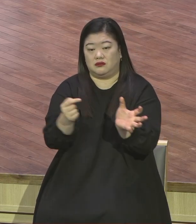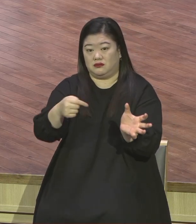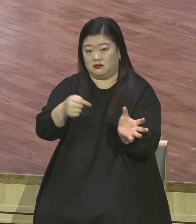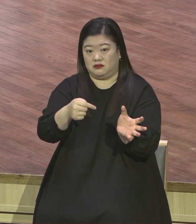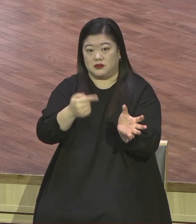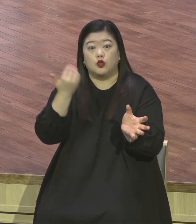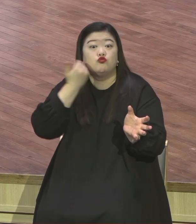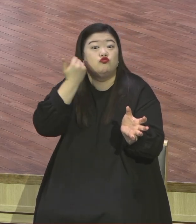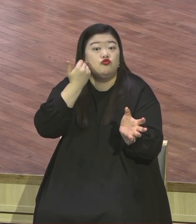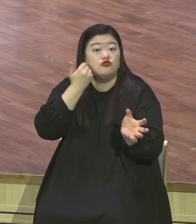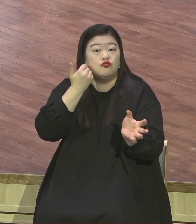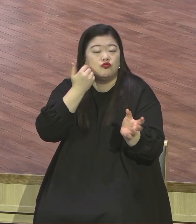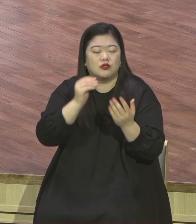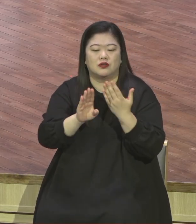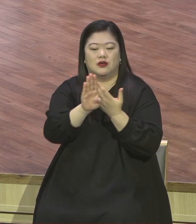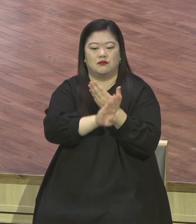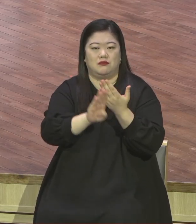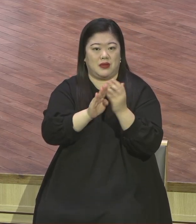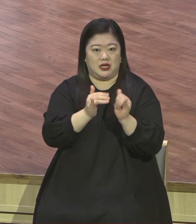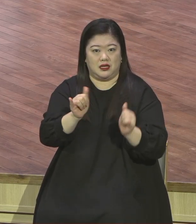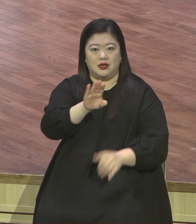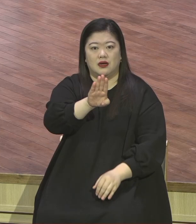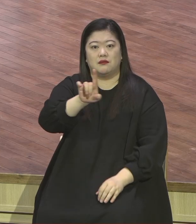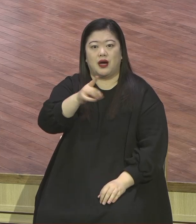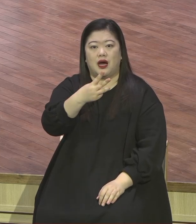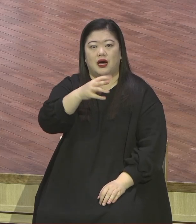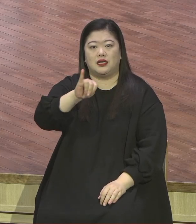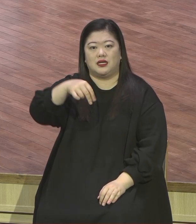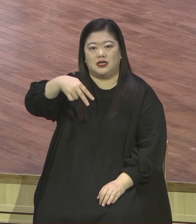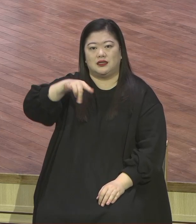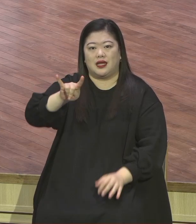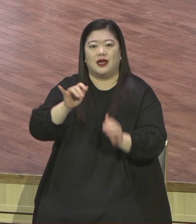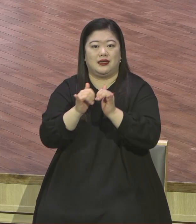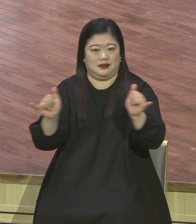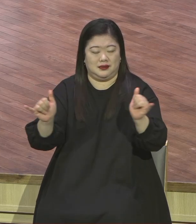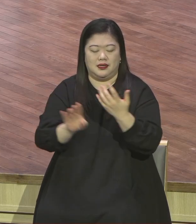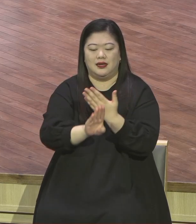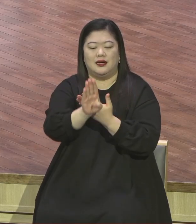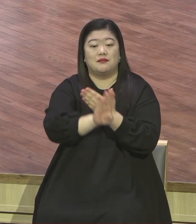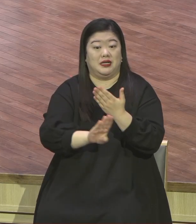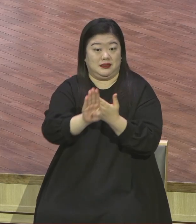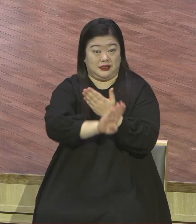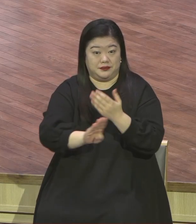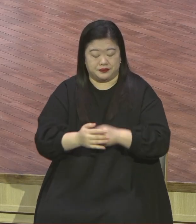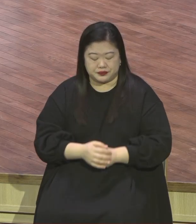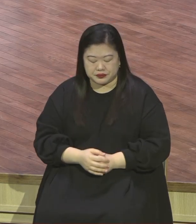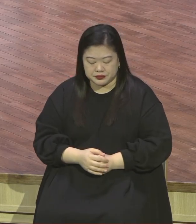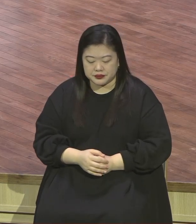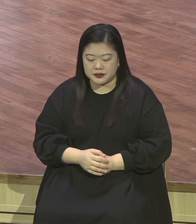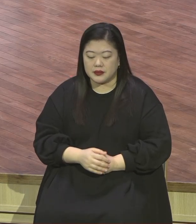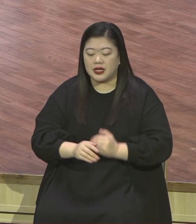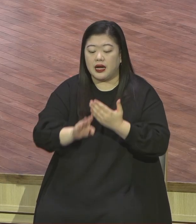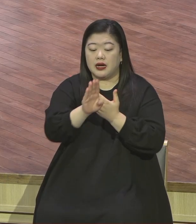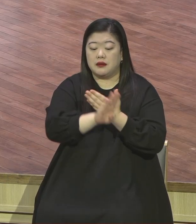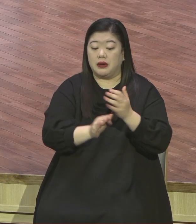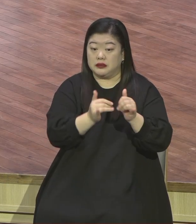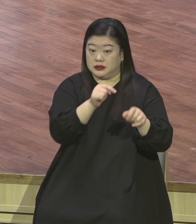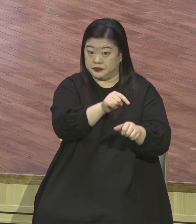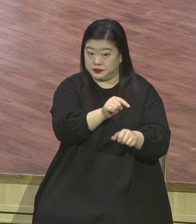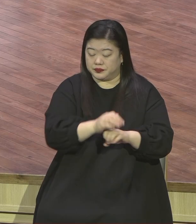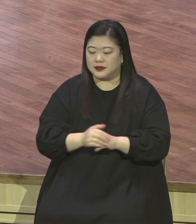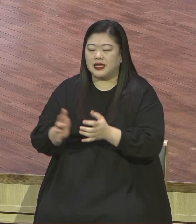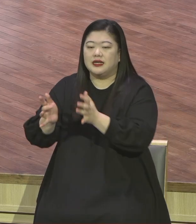바로 바르신들이었습니다. 예수님께서 이 땅에 오셔서 공생의 사익을 시작하신 후에